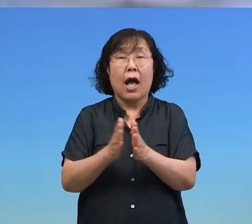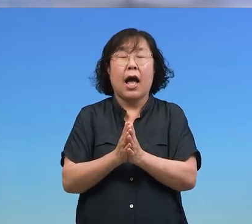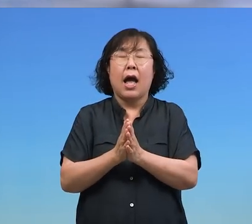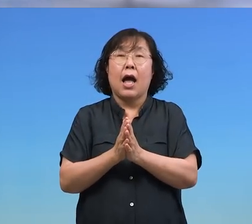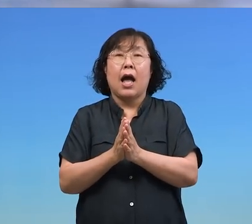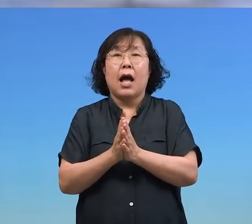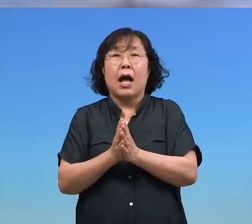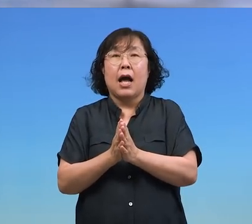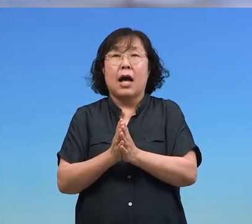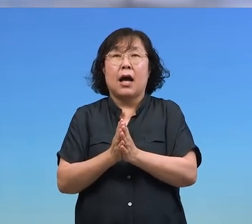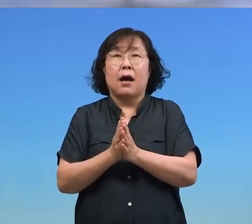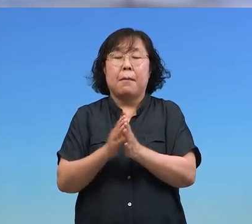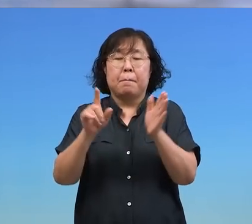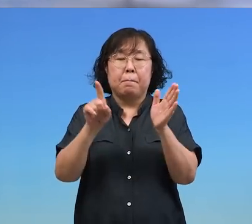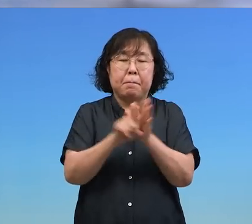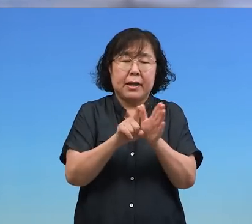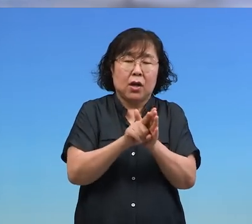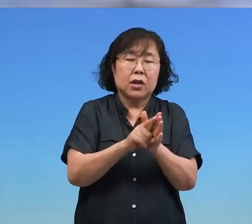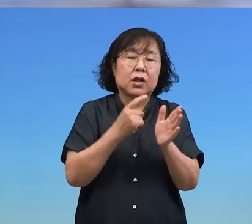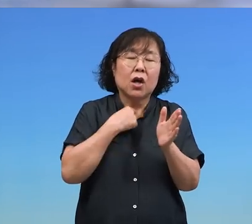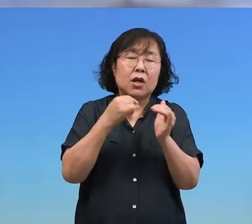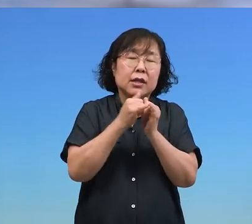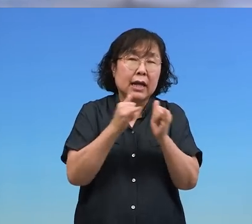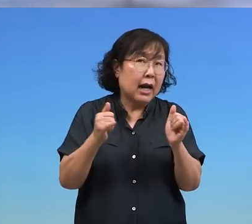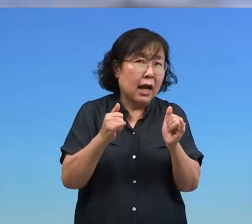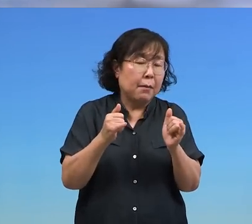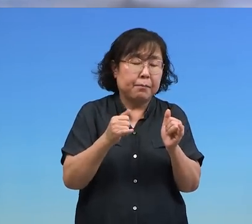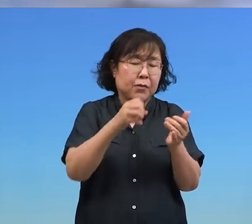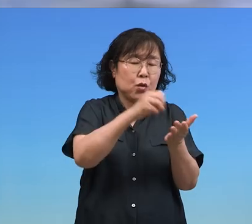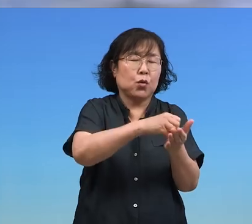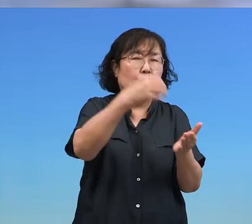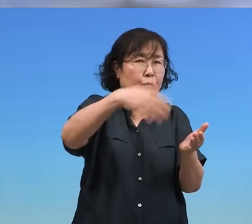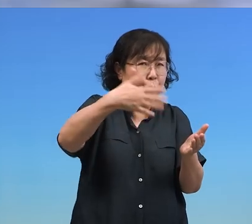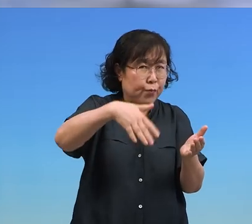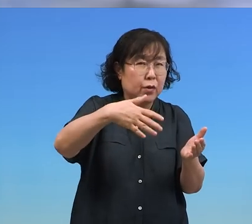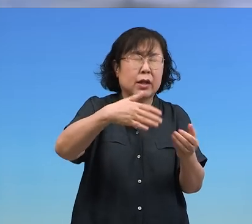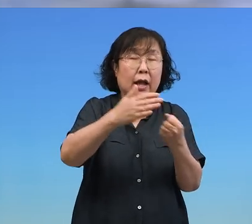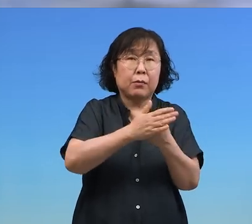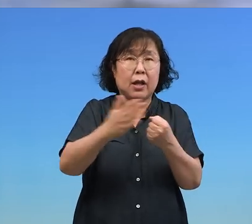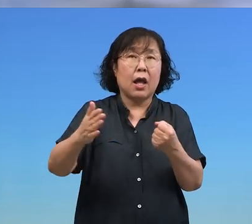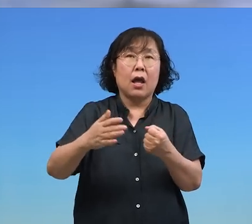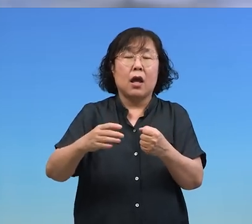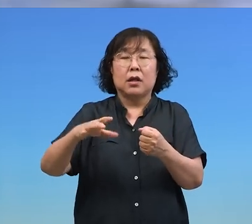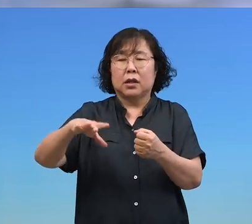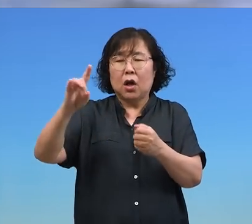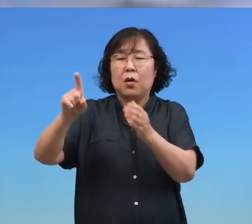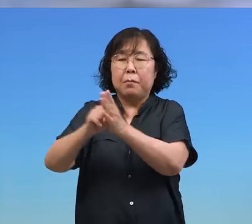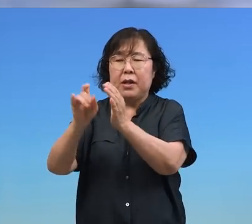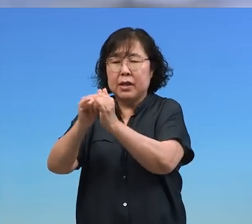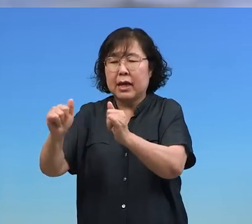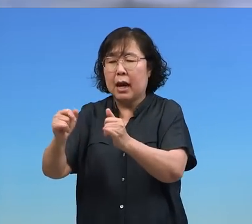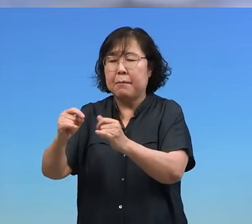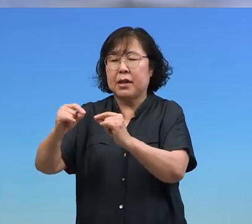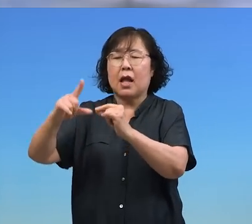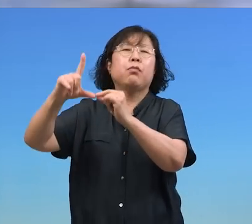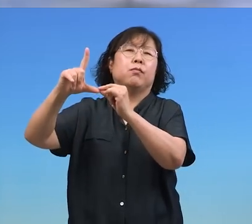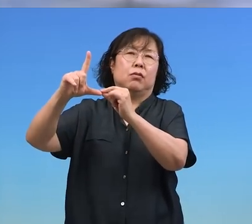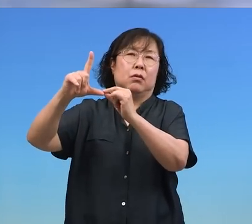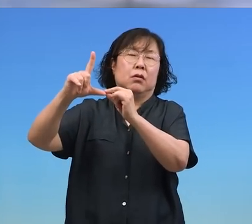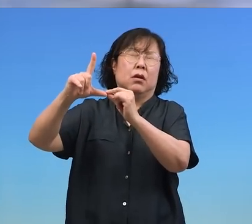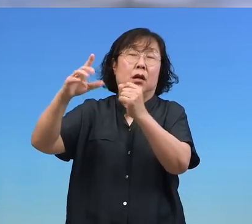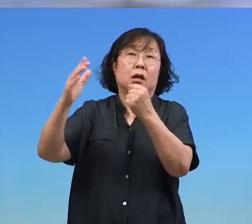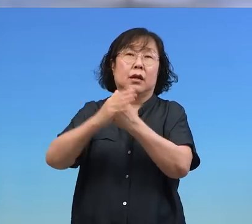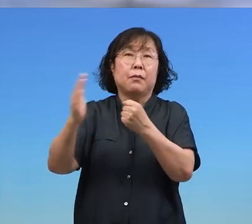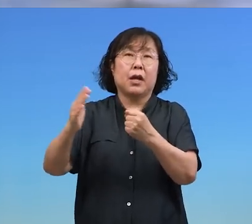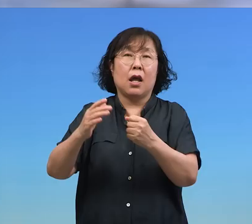너무 많습니다 그리고 기존 신자 한 7, 80%가 나가시고 교회를 살리자고 2, 30%밖에 안 남아